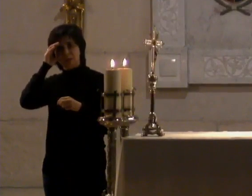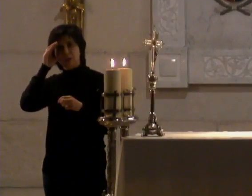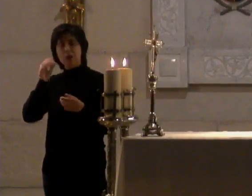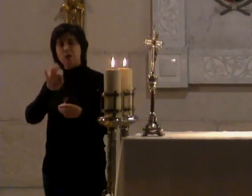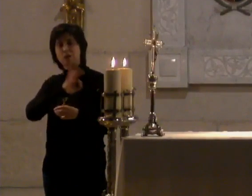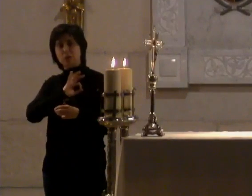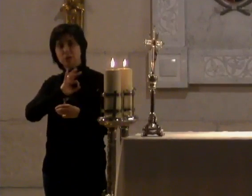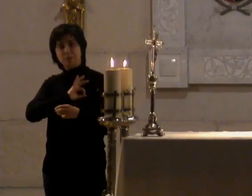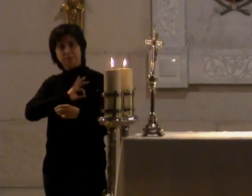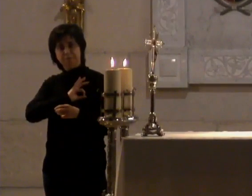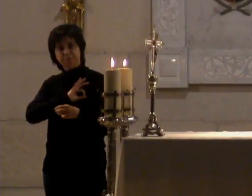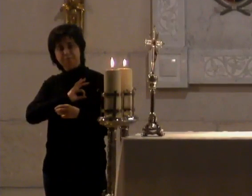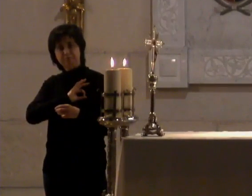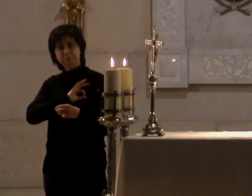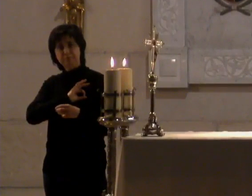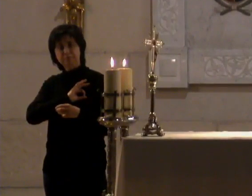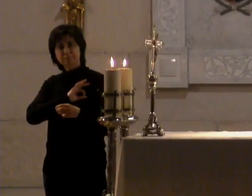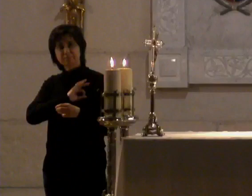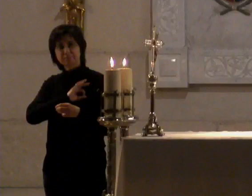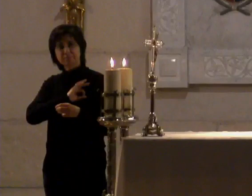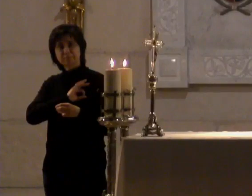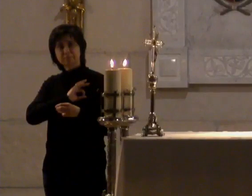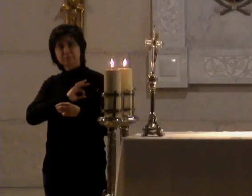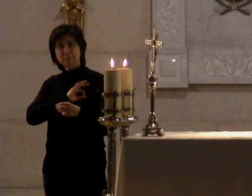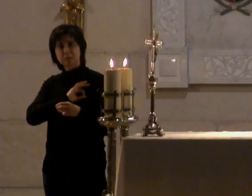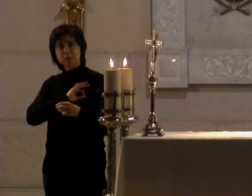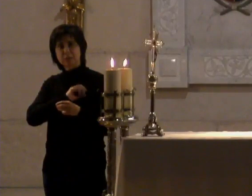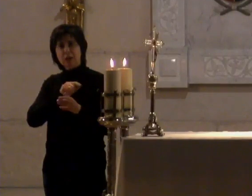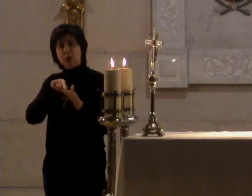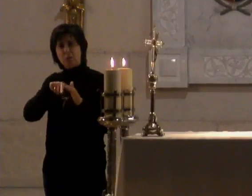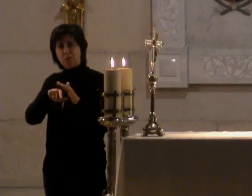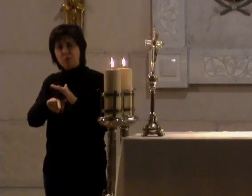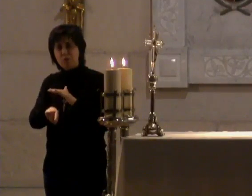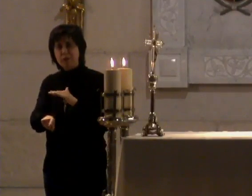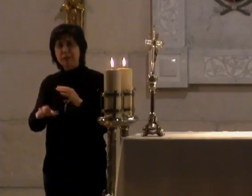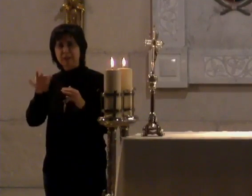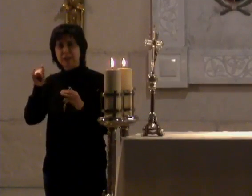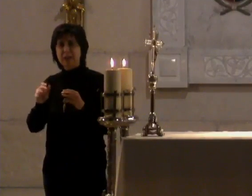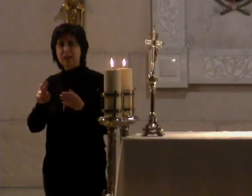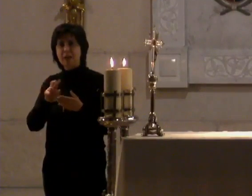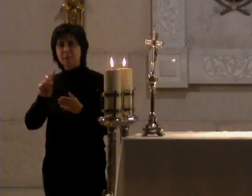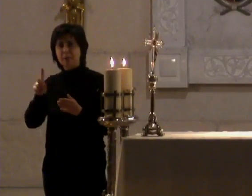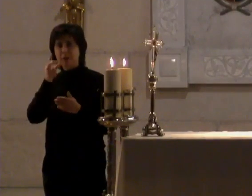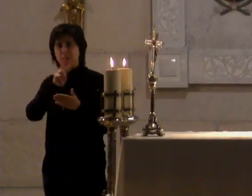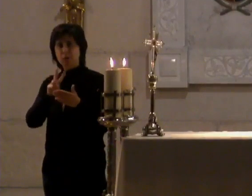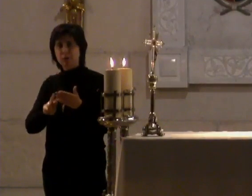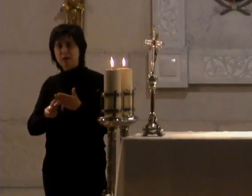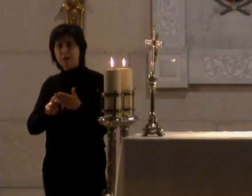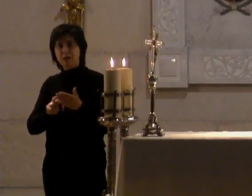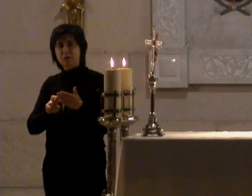Escucha al Señor. ¿Qué hondura tiene la primera lectura que acabamos de